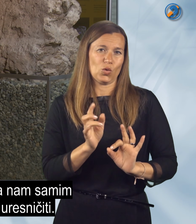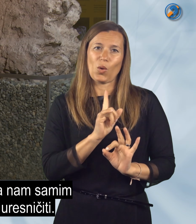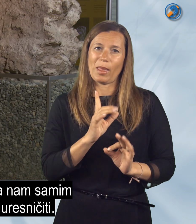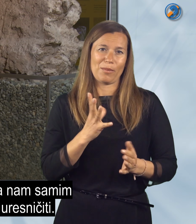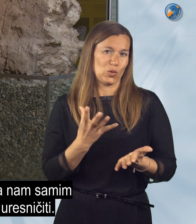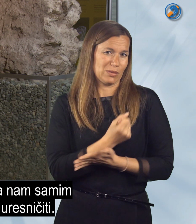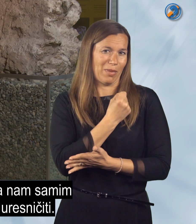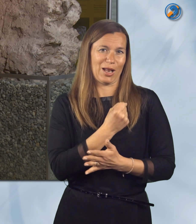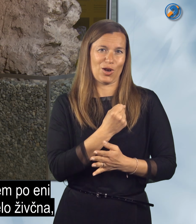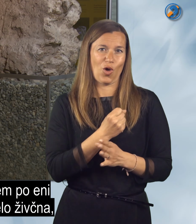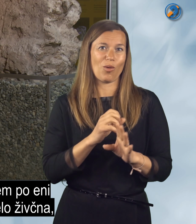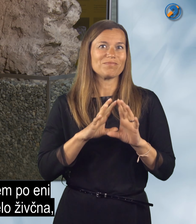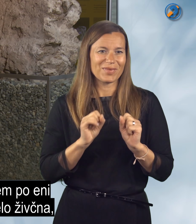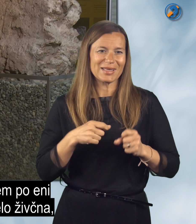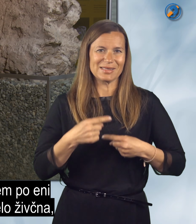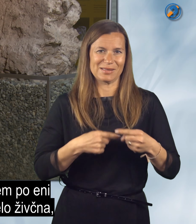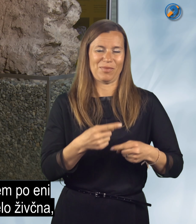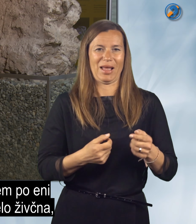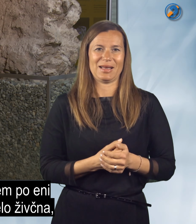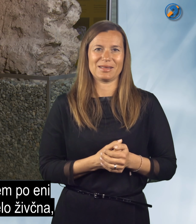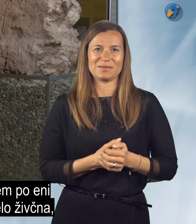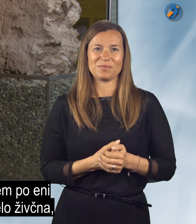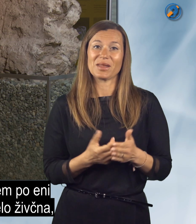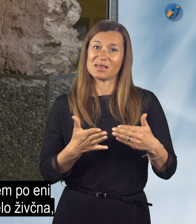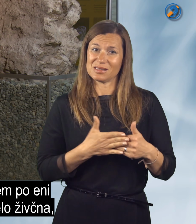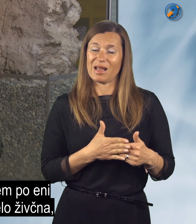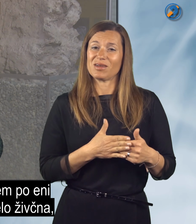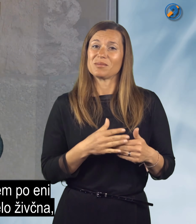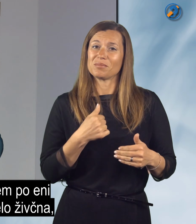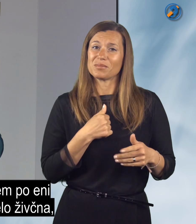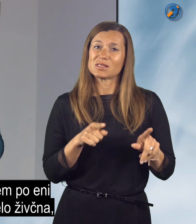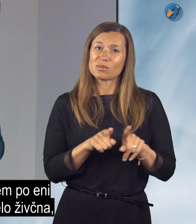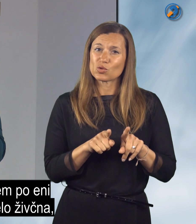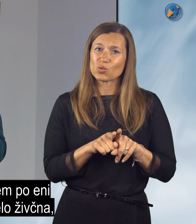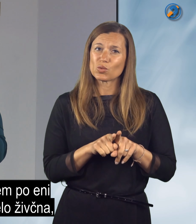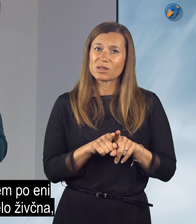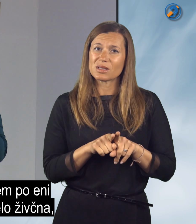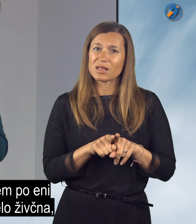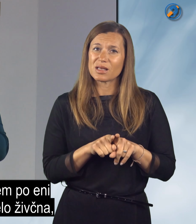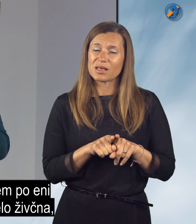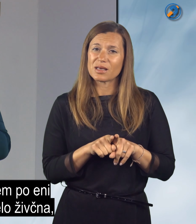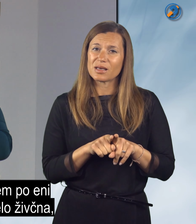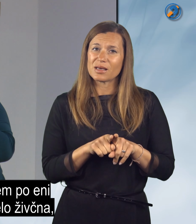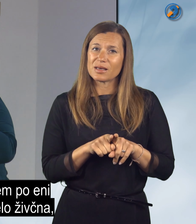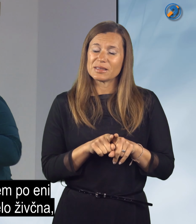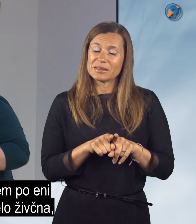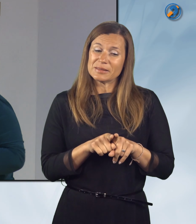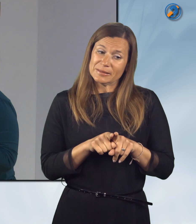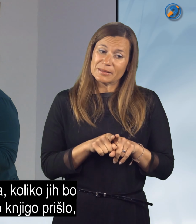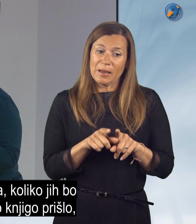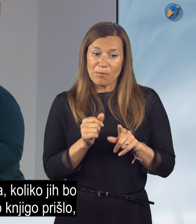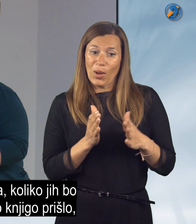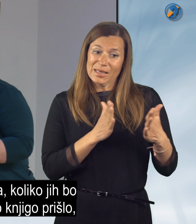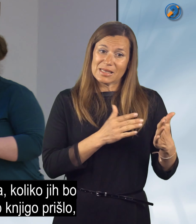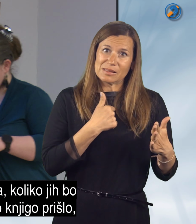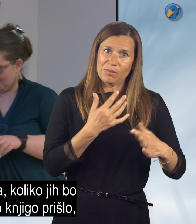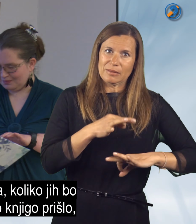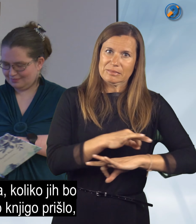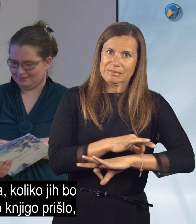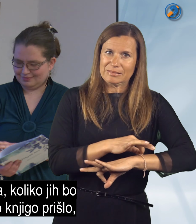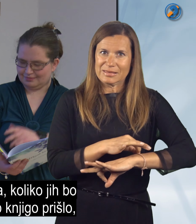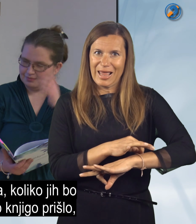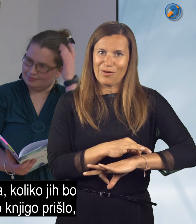izpeljati. Hkrati pa tudi sem po eni strani bila sem zelo živčna, ker nisem vedela, kako